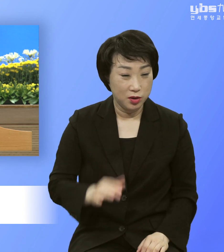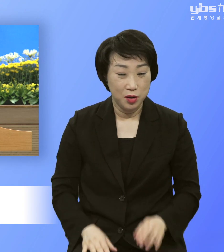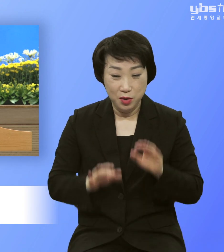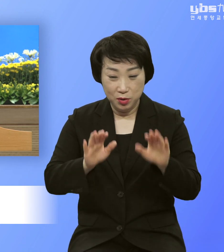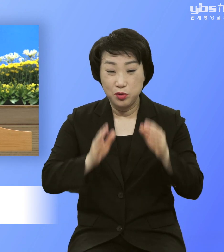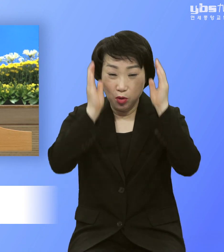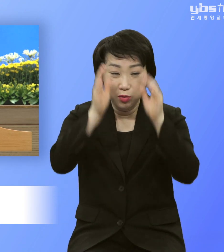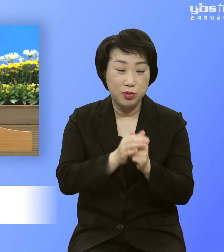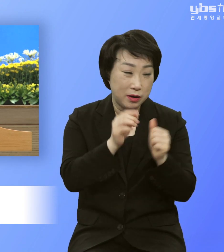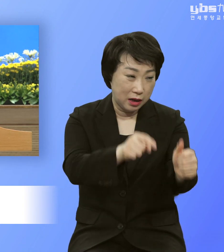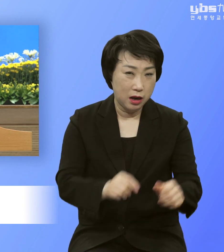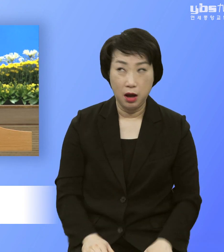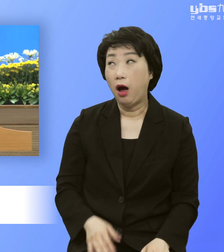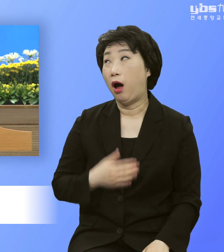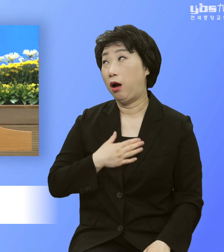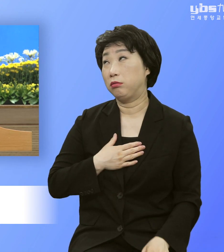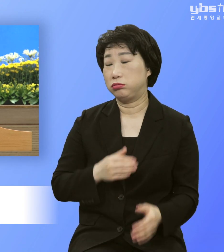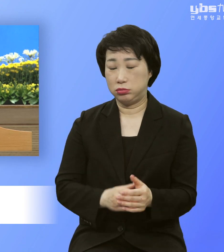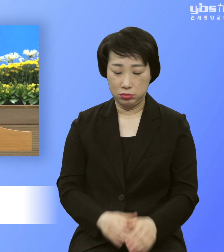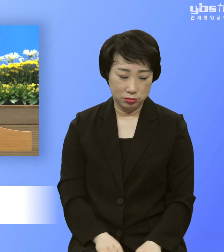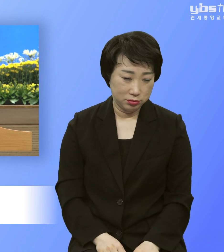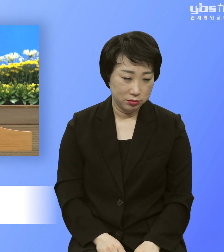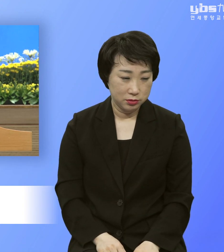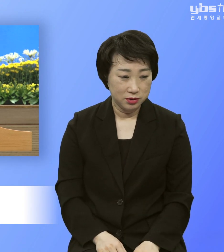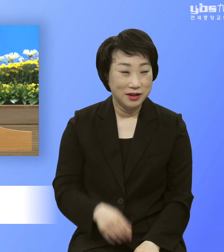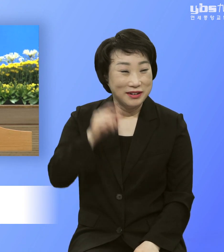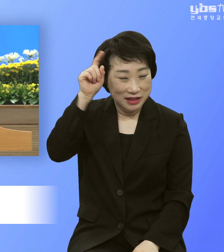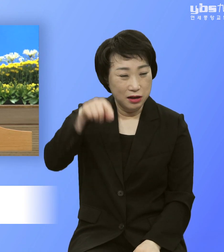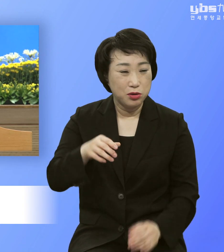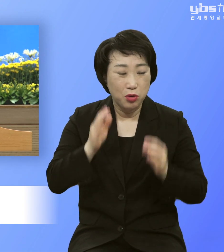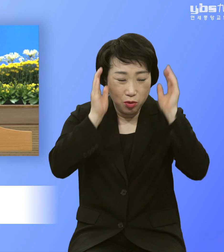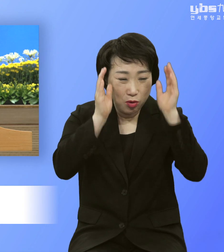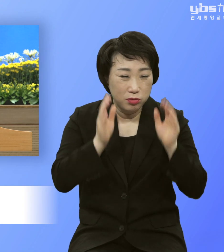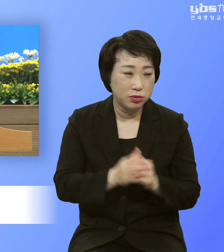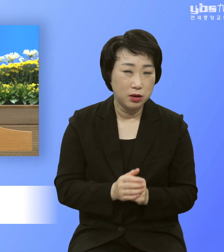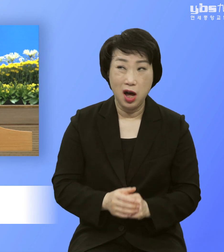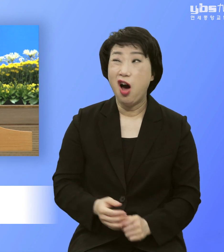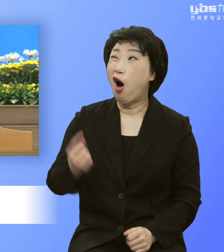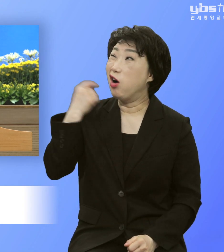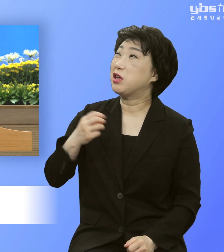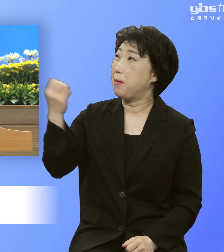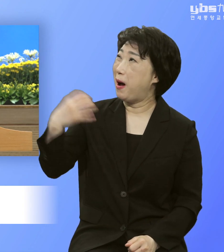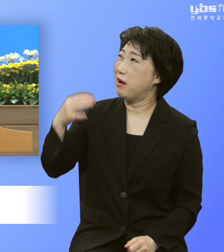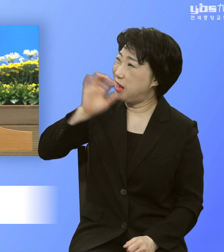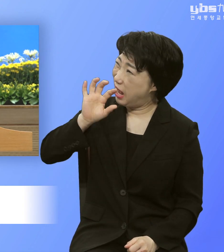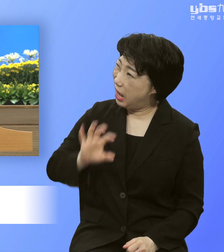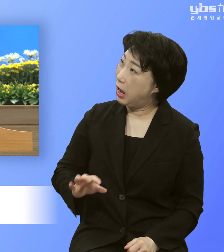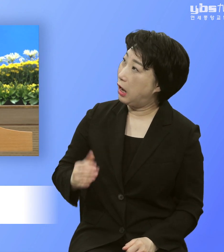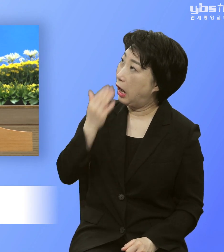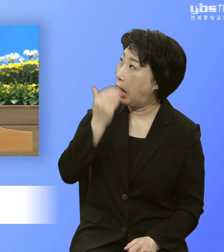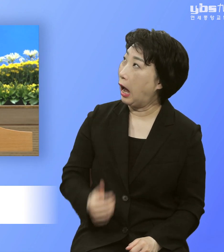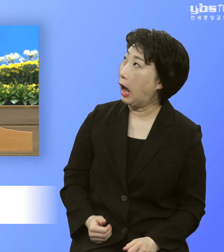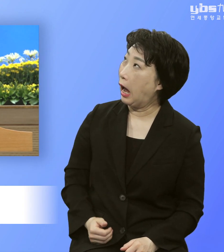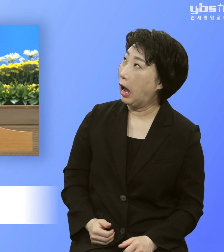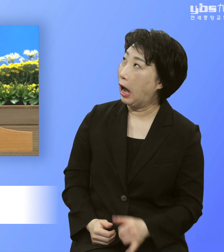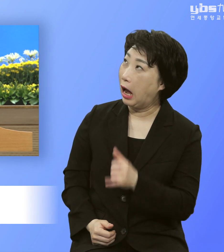공부해라. 알았대요. 내일도 공부해라. 어제 말씀 또 말하네 정말로.